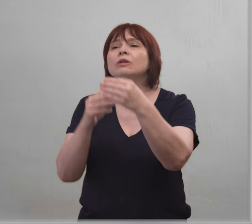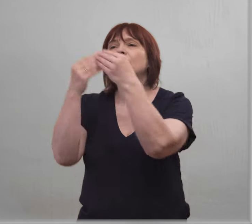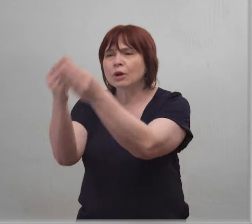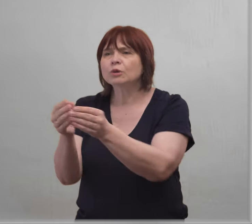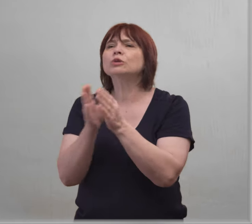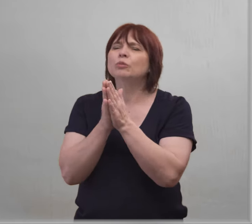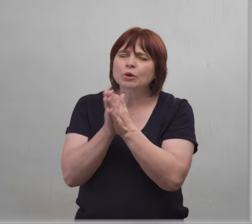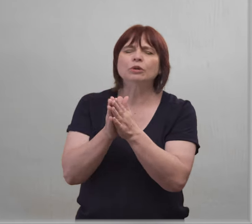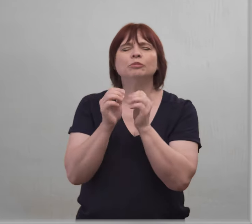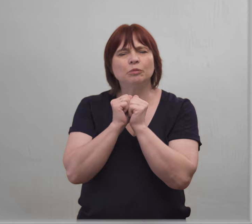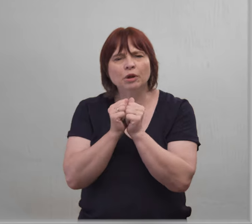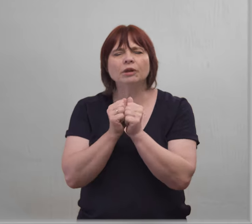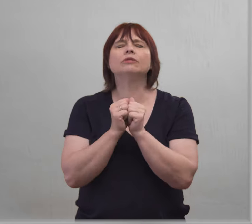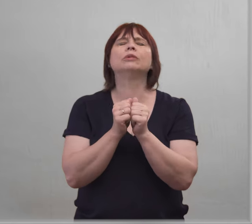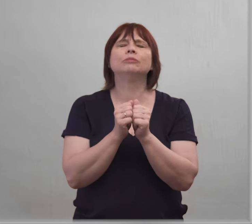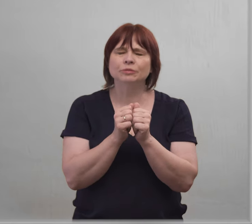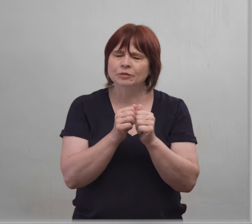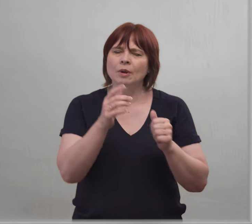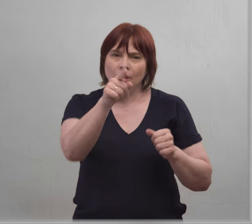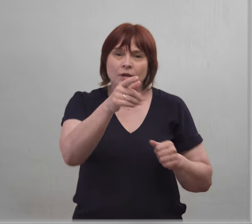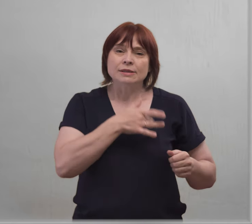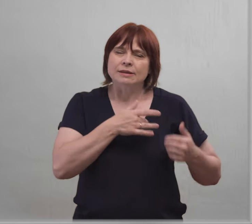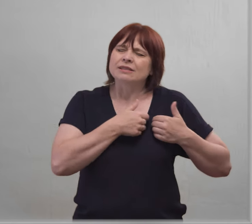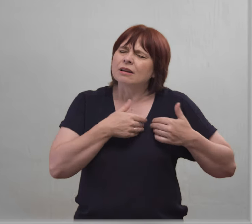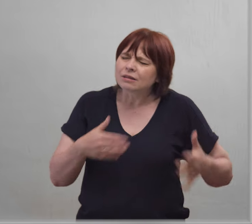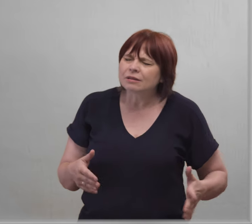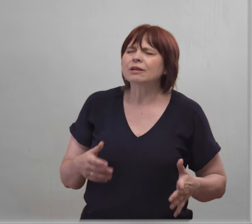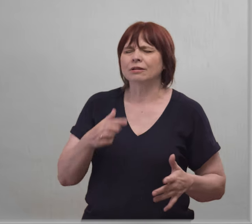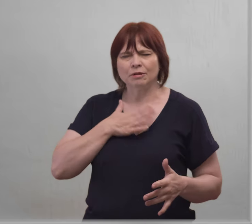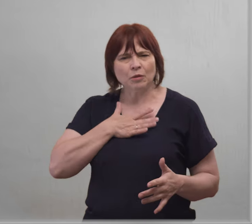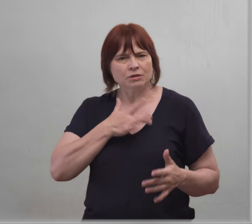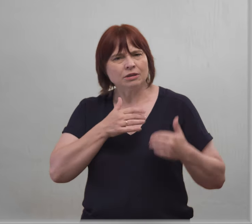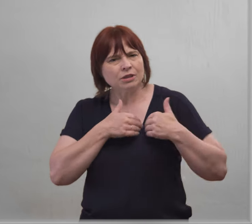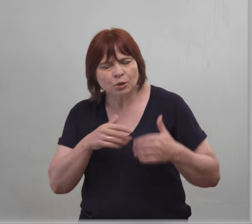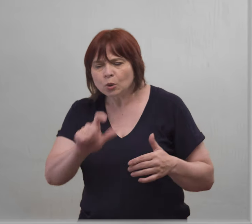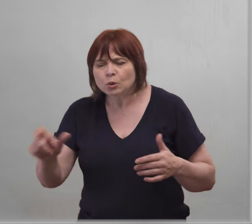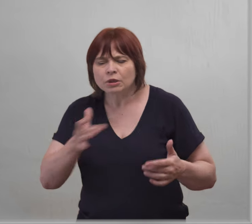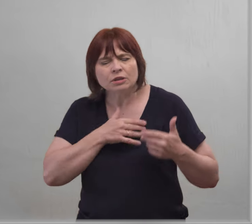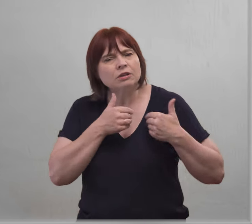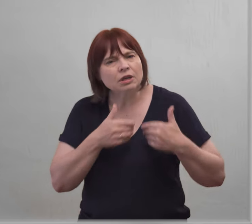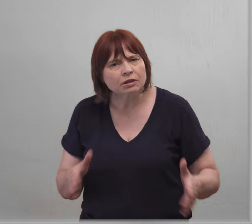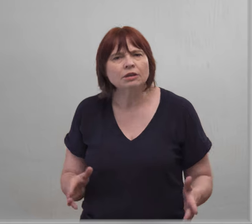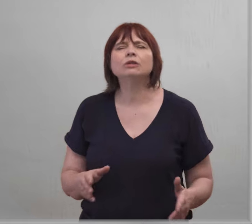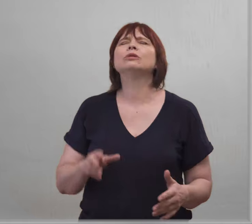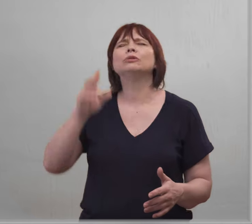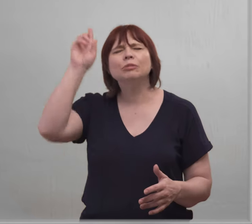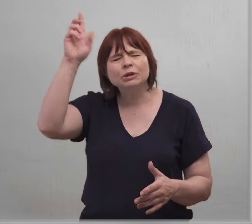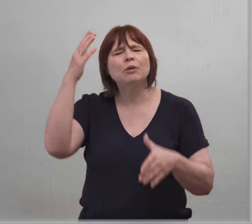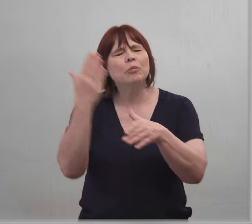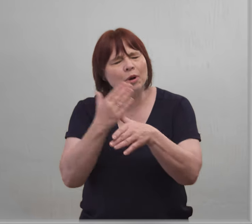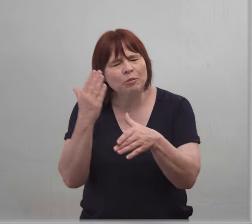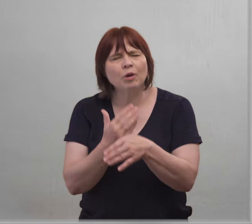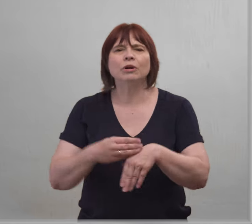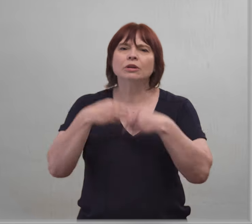сегодня открыли, Господь, свои сердца, чтобы Господь, милостивый Божий, Ты на самом деле открыл финансовые источники,